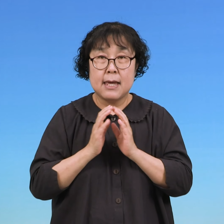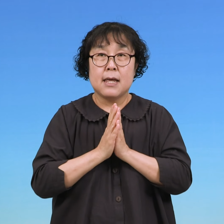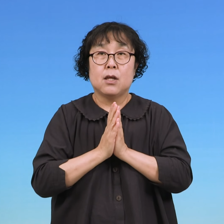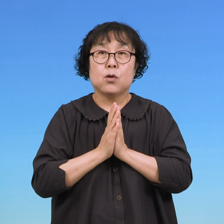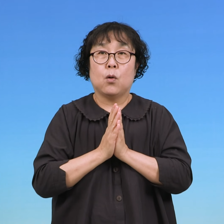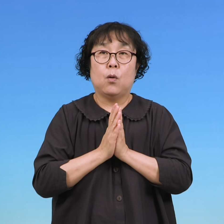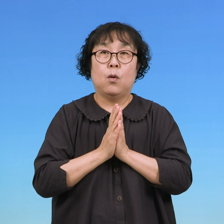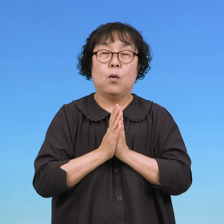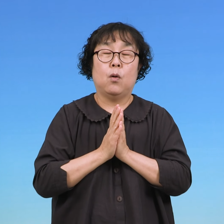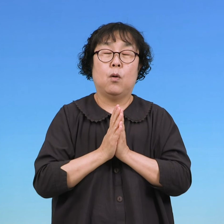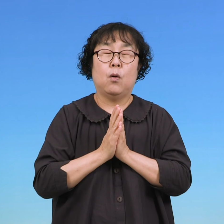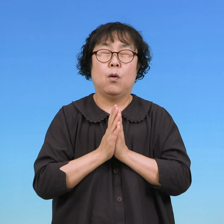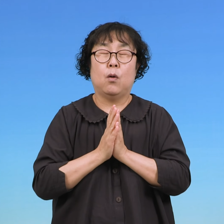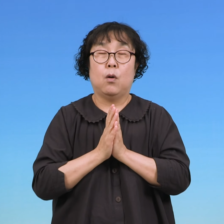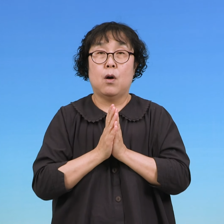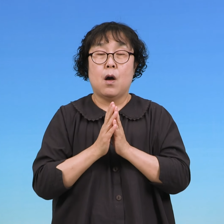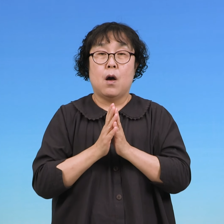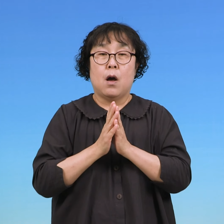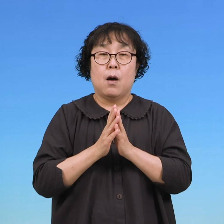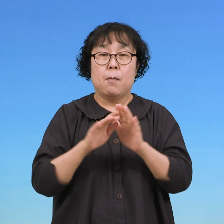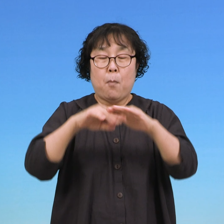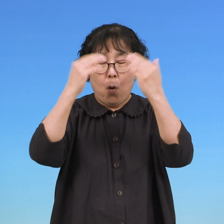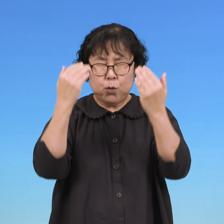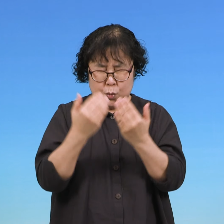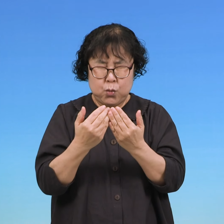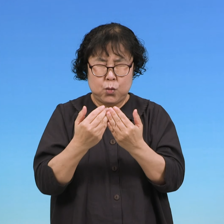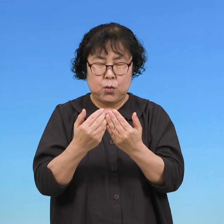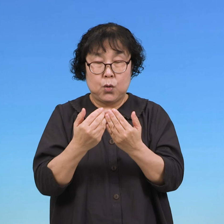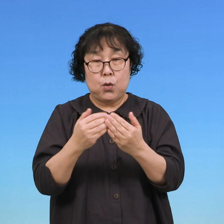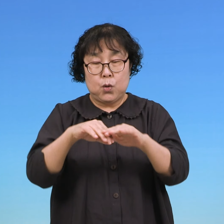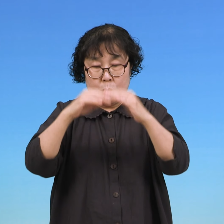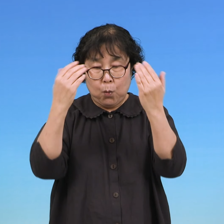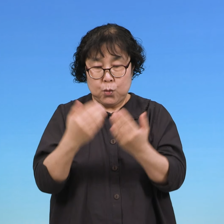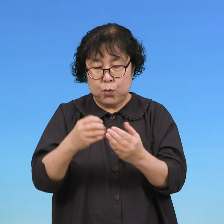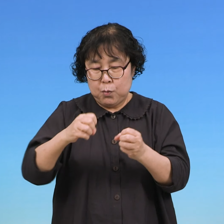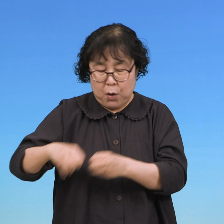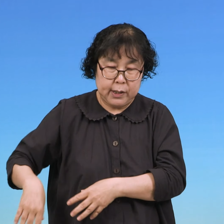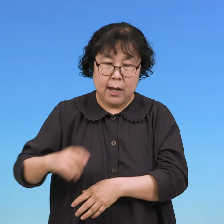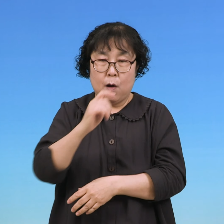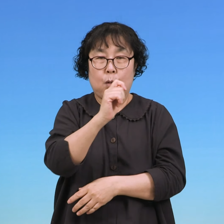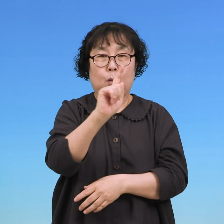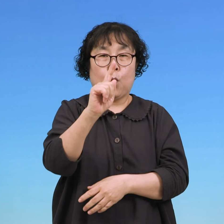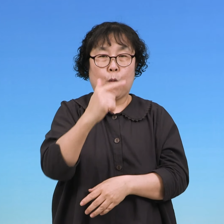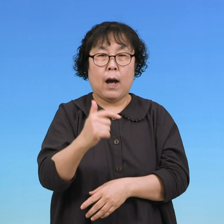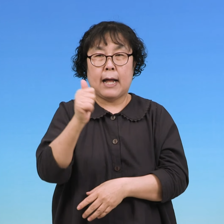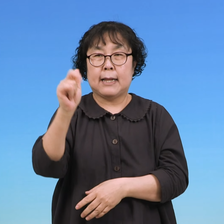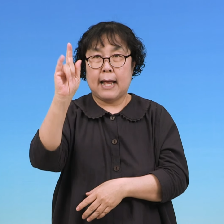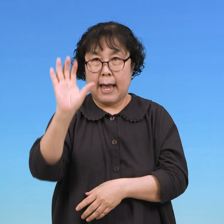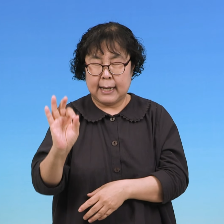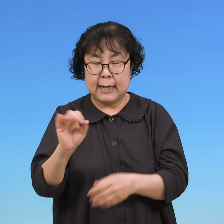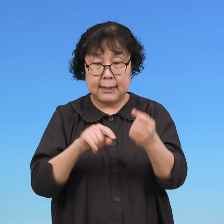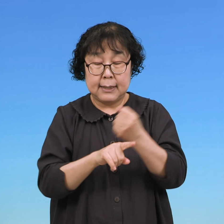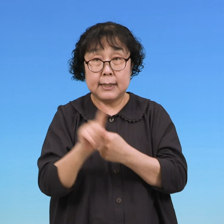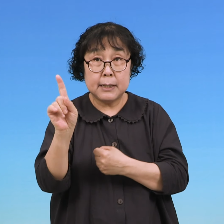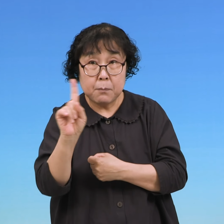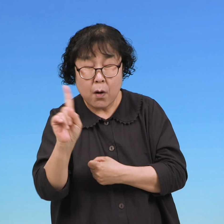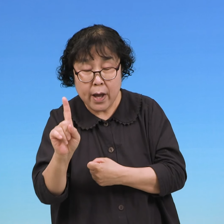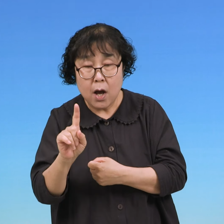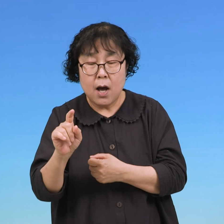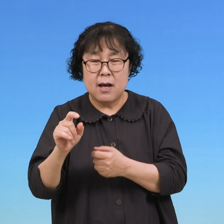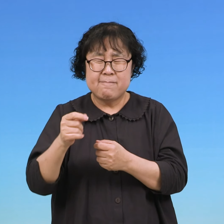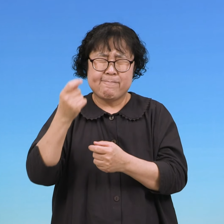이 관행 이거를 국어사전을 찾아보니까 오래전부터 해오는 대로 함, 이